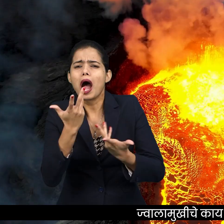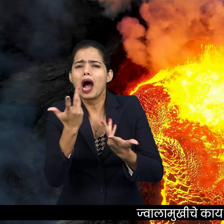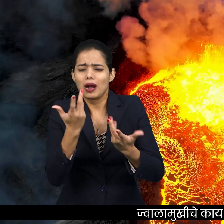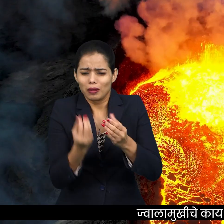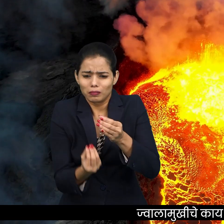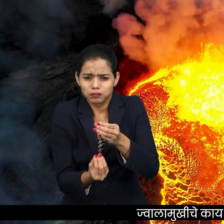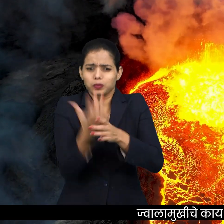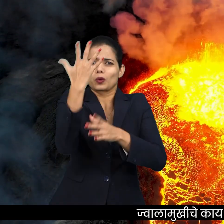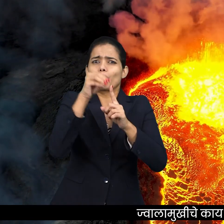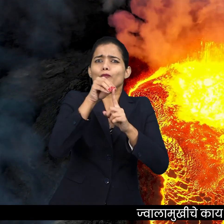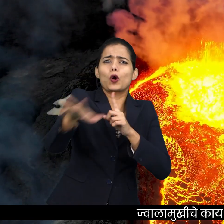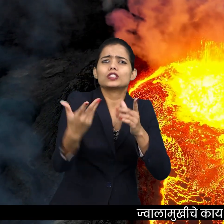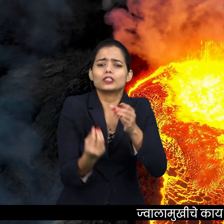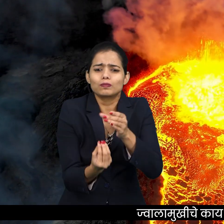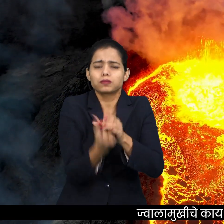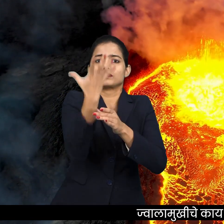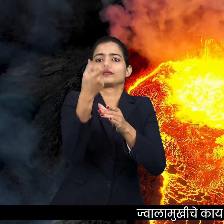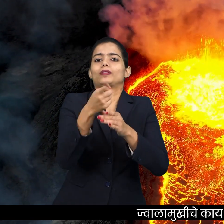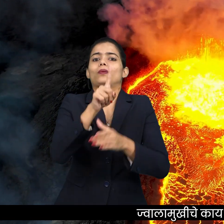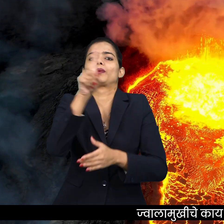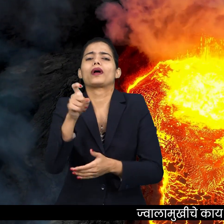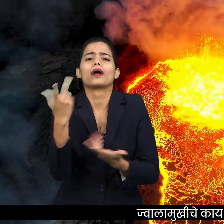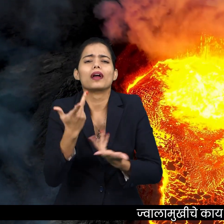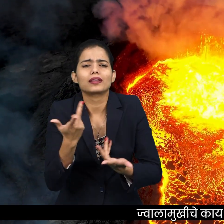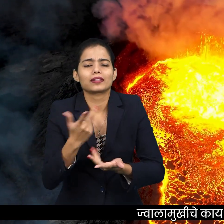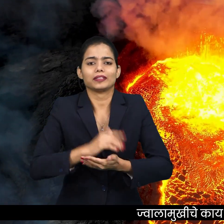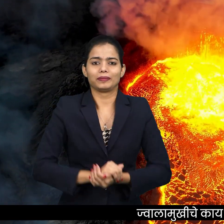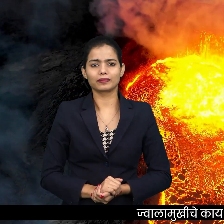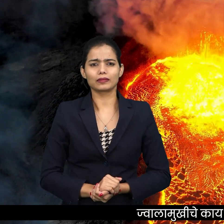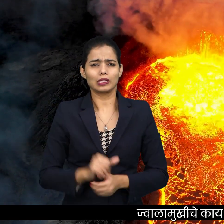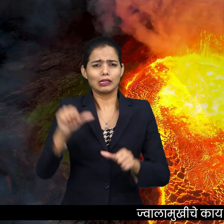ज्वालामुखीचे काय परिणाम होतात? पहिला,